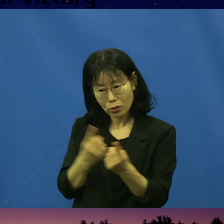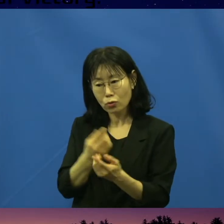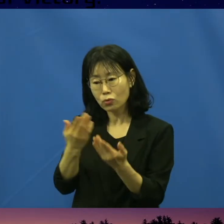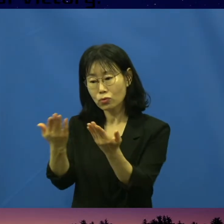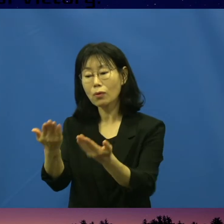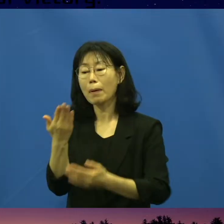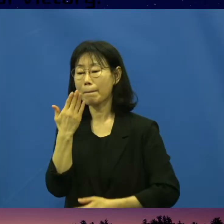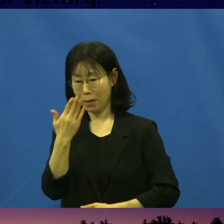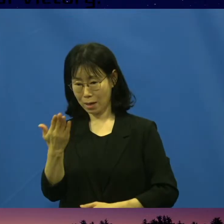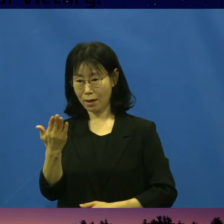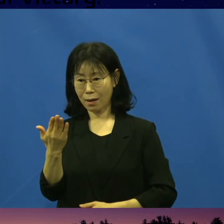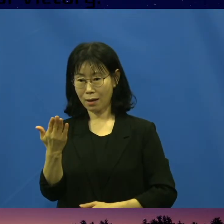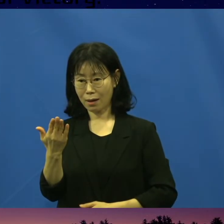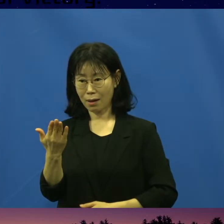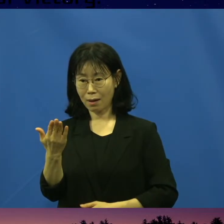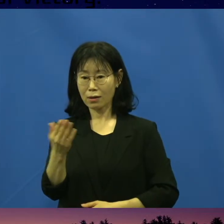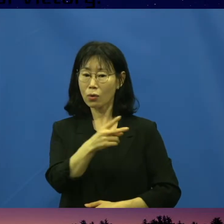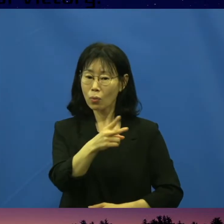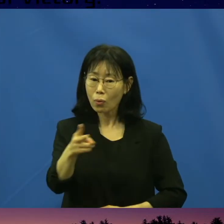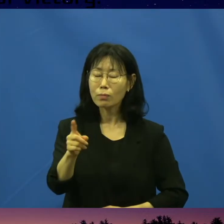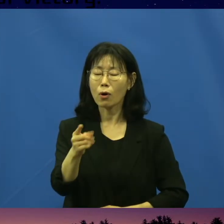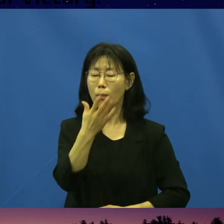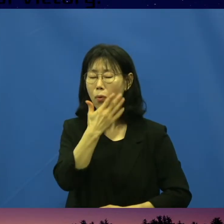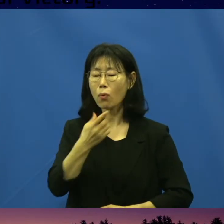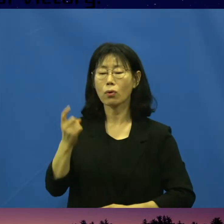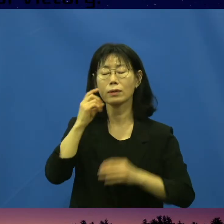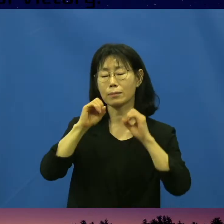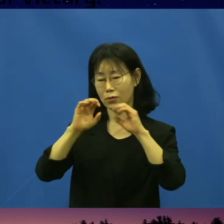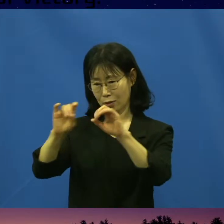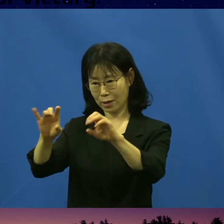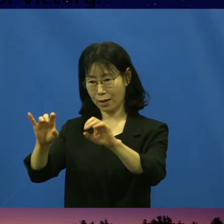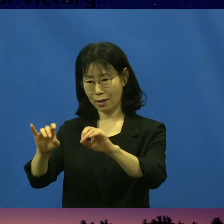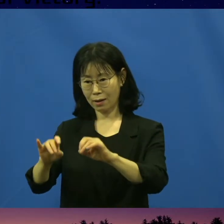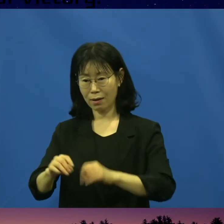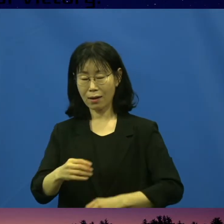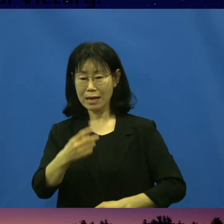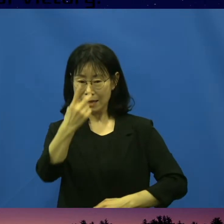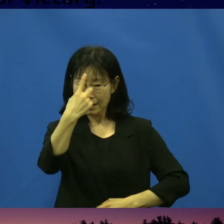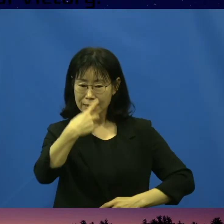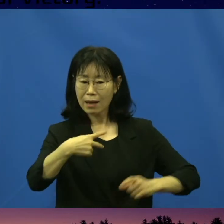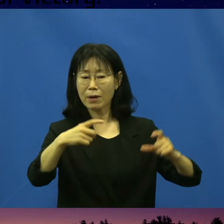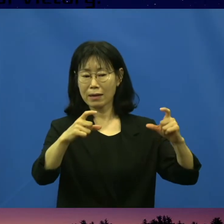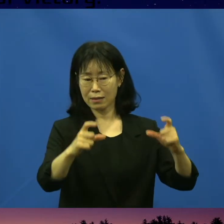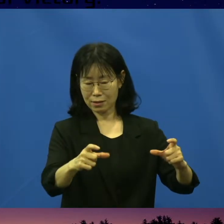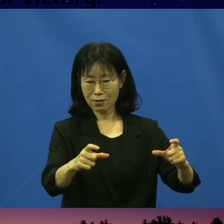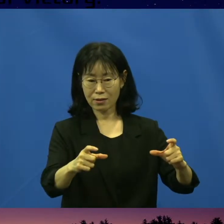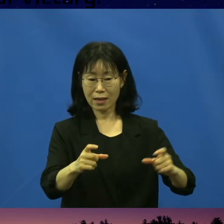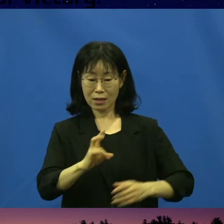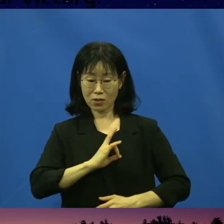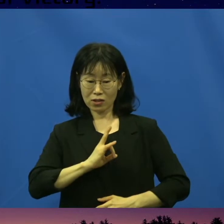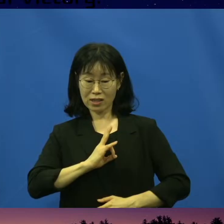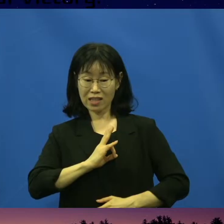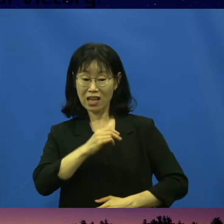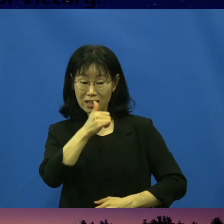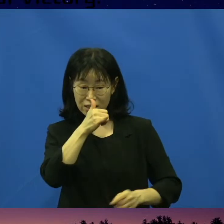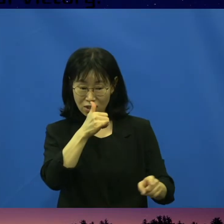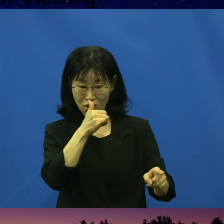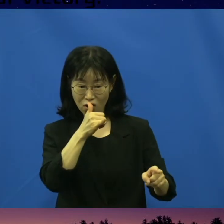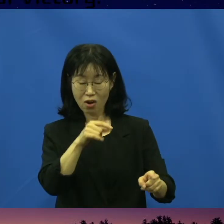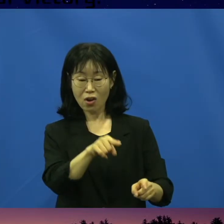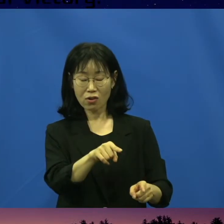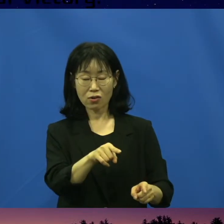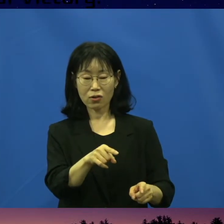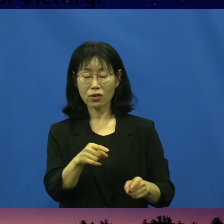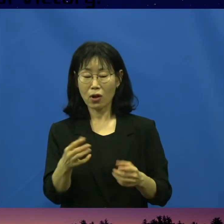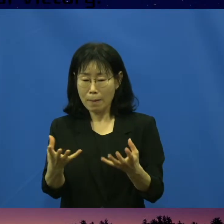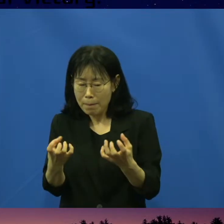사마리아에 계신 선지자가 있는데 그 선지자를 만나면 주인을 고쳐주실 수 있습니다. 자, 여러분, 이